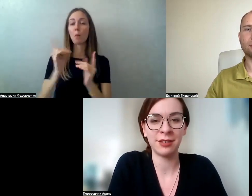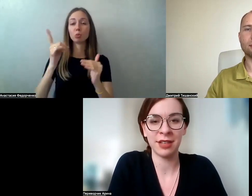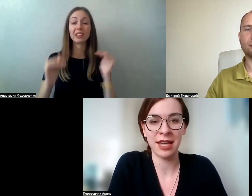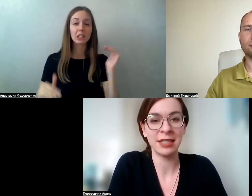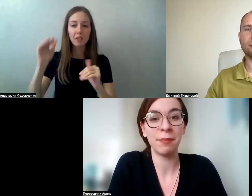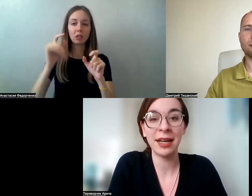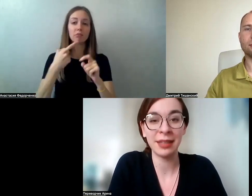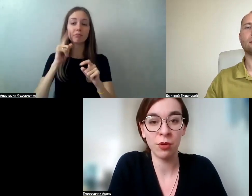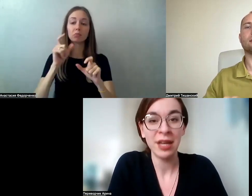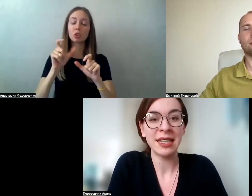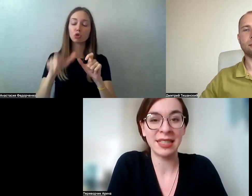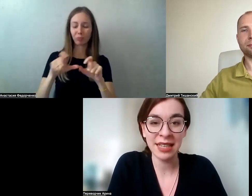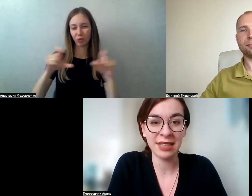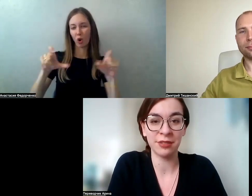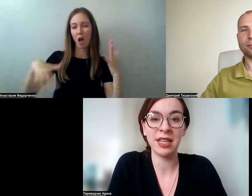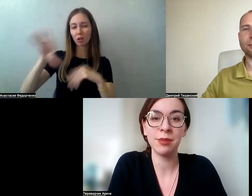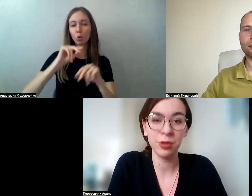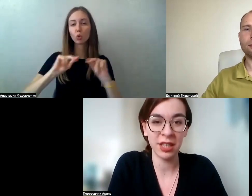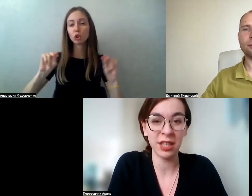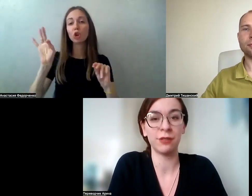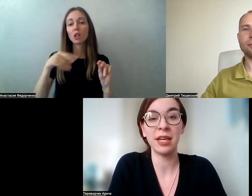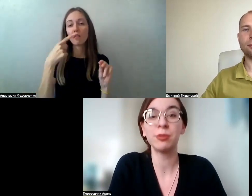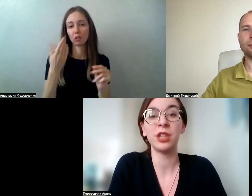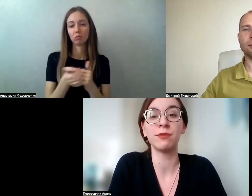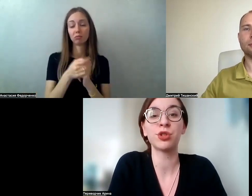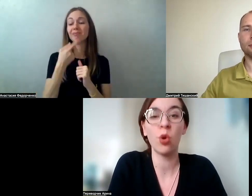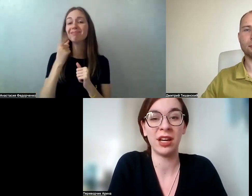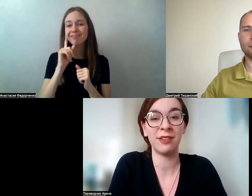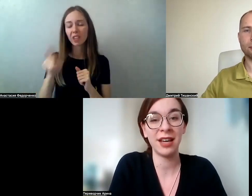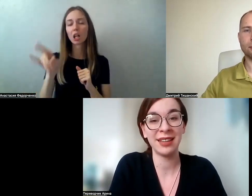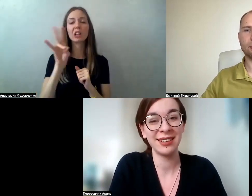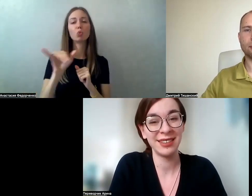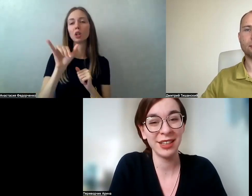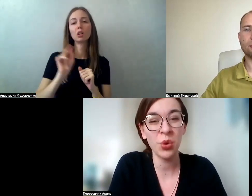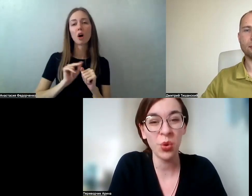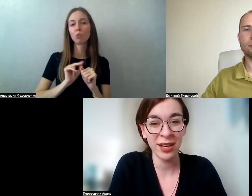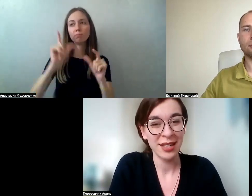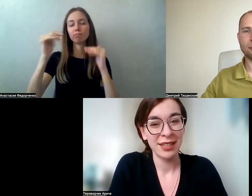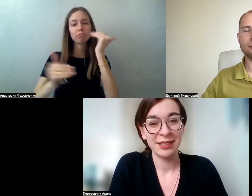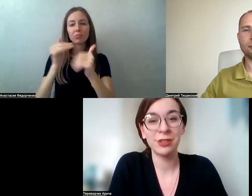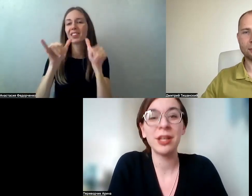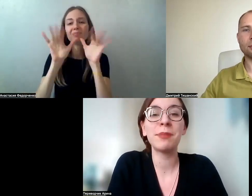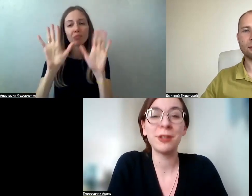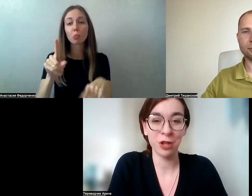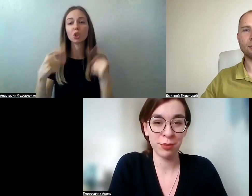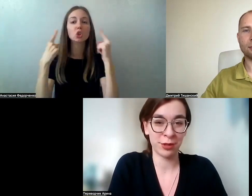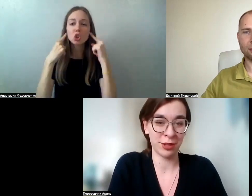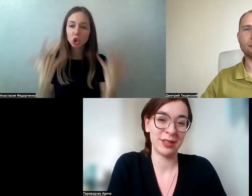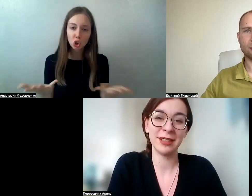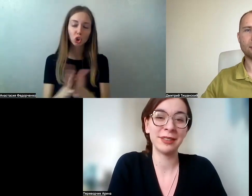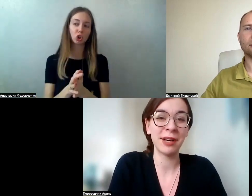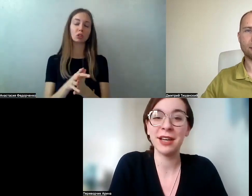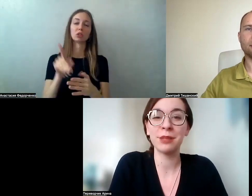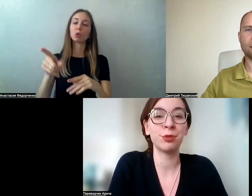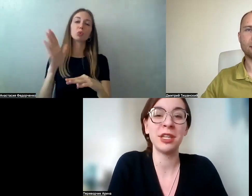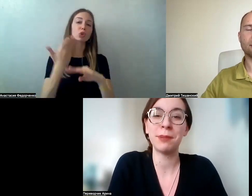не на кого равняться. Поэтому с детства всем глухим в школе говорят: ты глухой, да куда ты пойдешь работать?